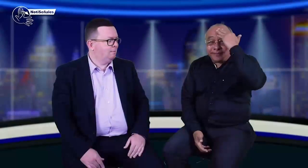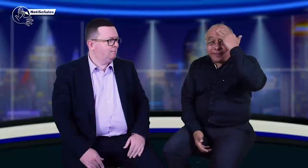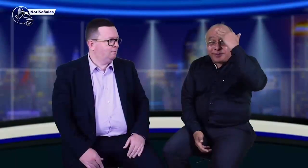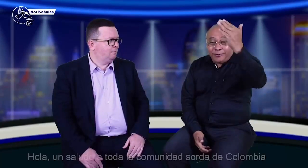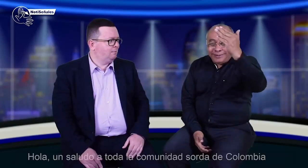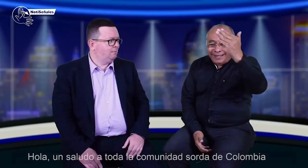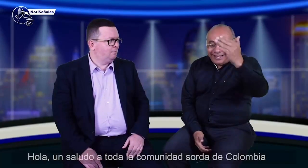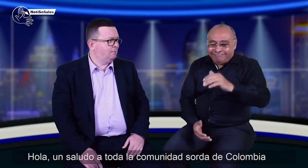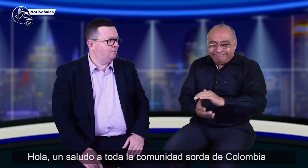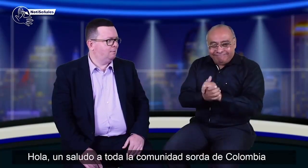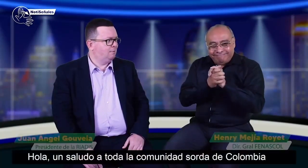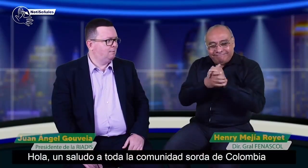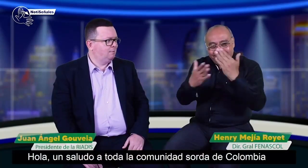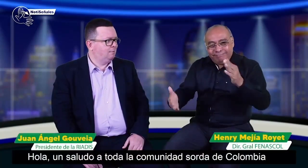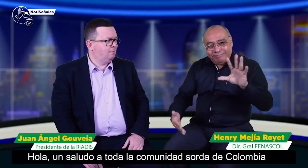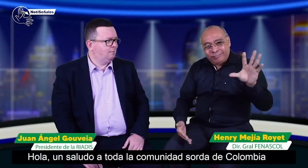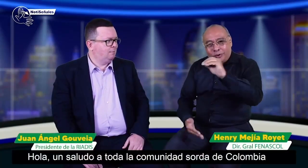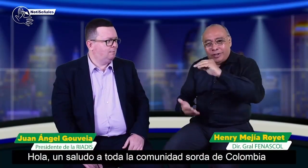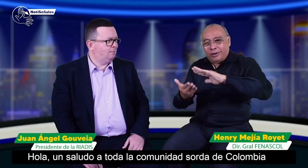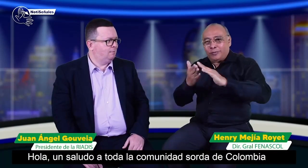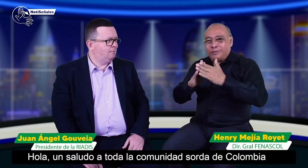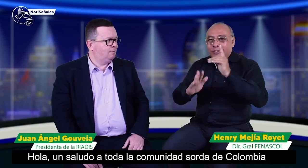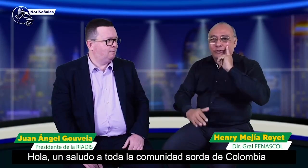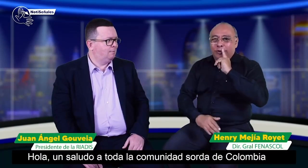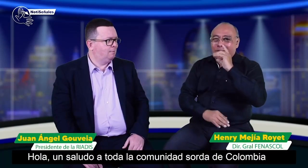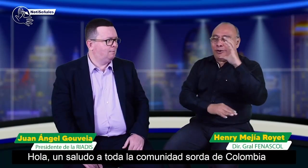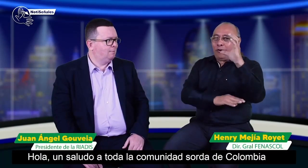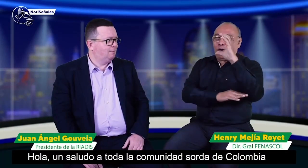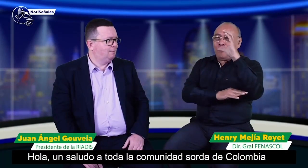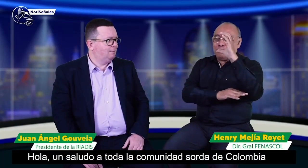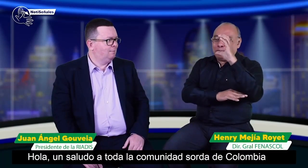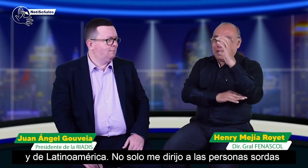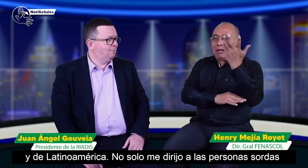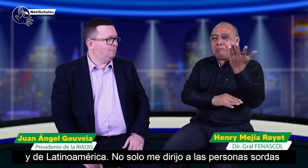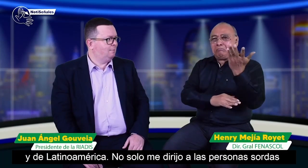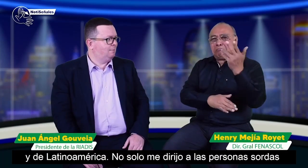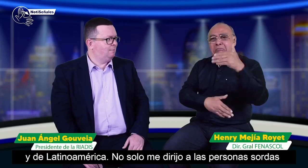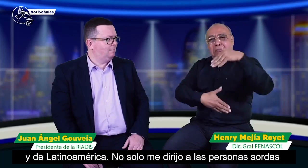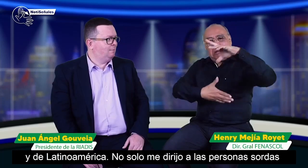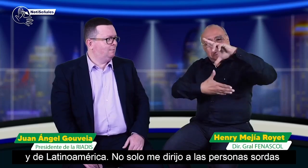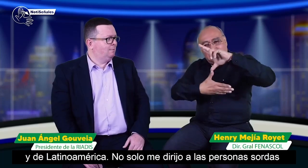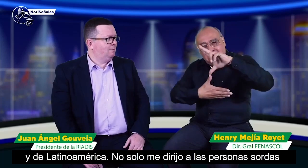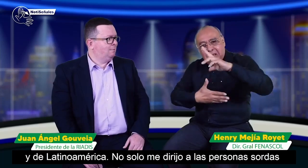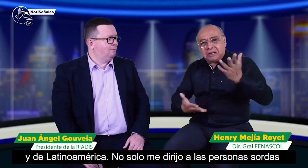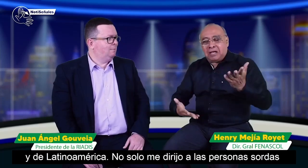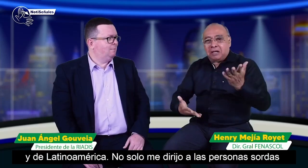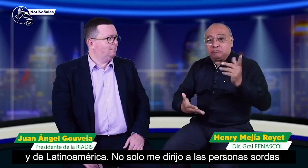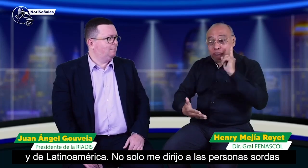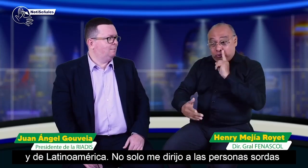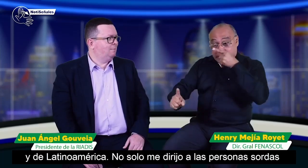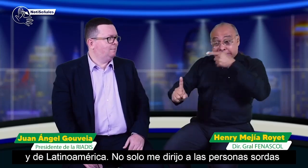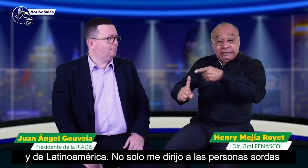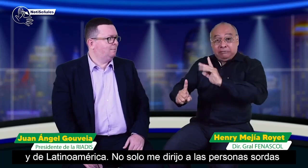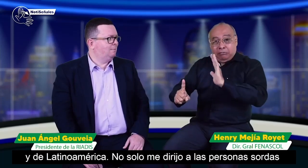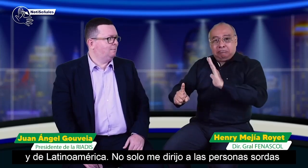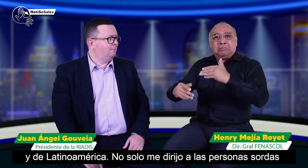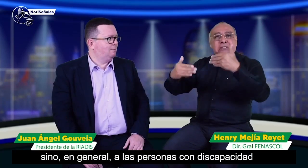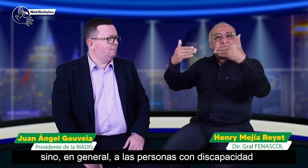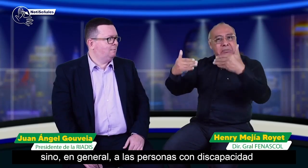Hola, un saludo a toda la comunidad sorda de Colombia y de Latinoamérica. No solo me dirijo a las personas sordas,